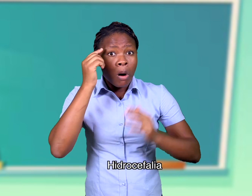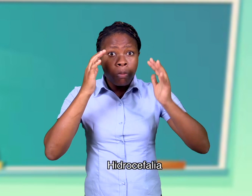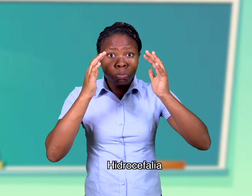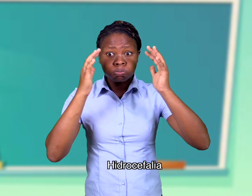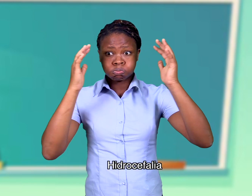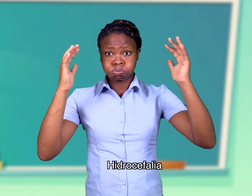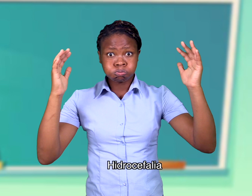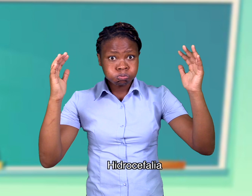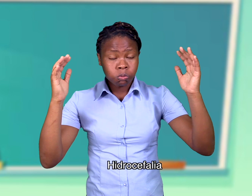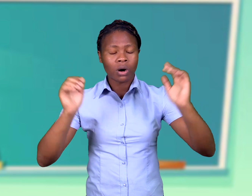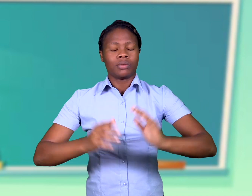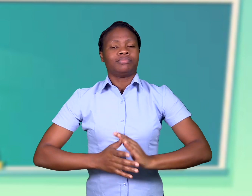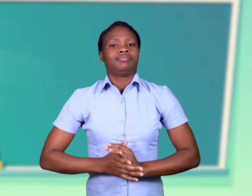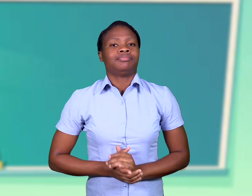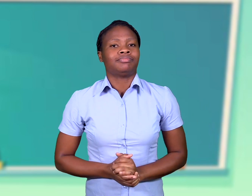hidrocefalia.